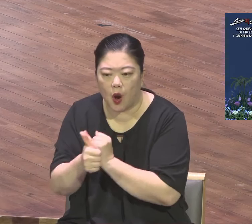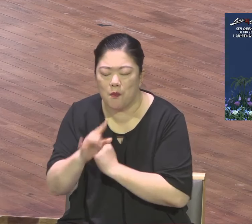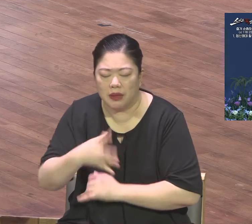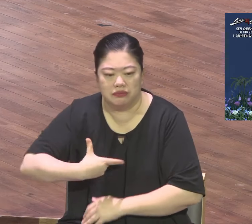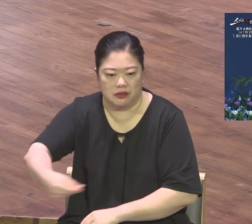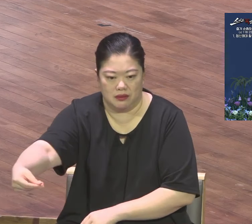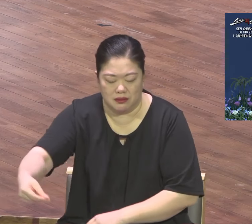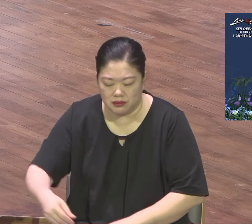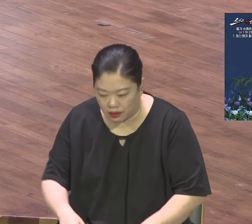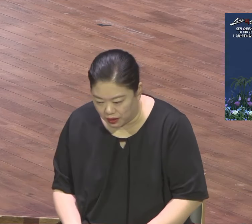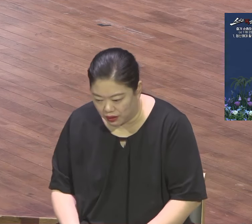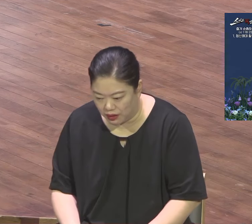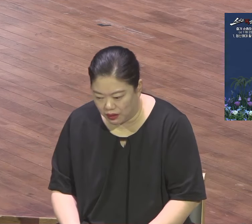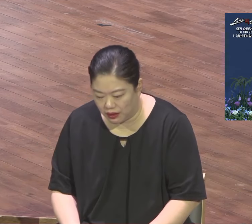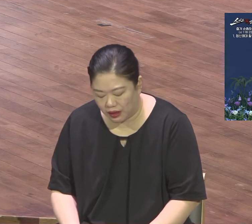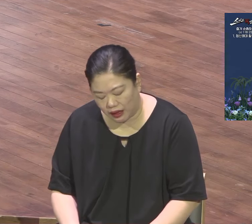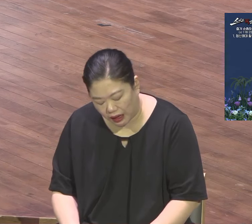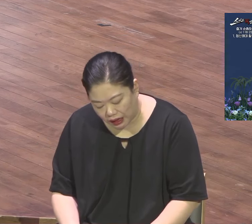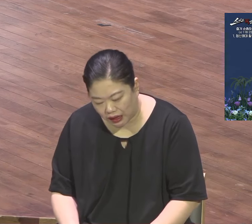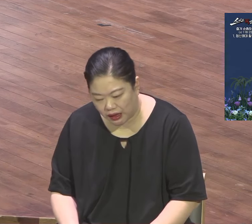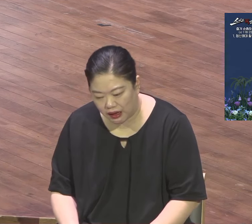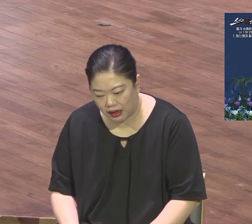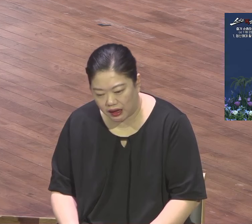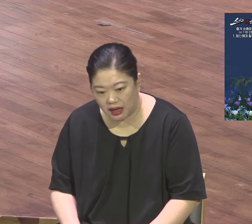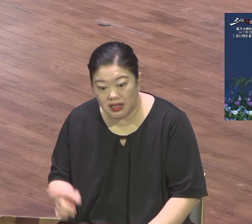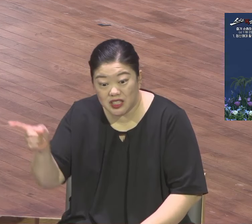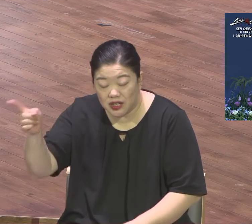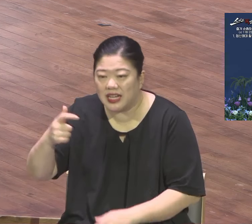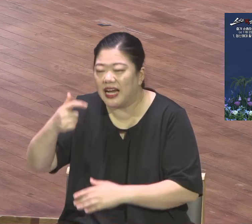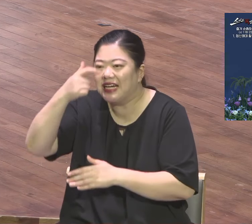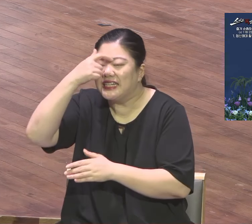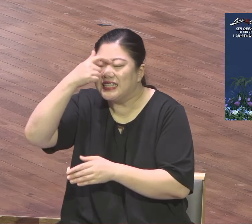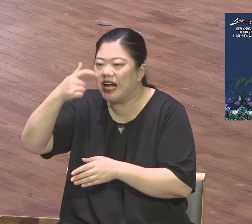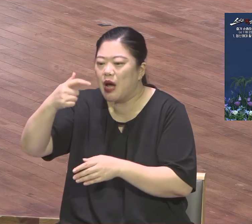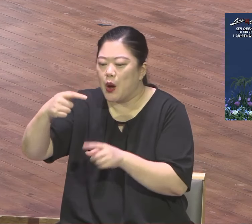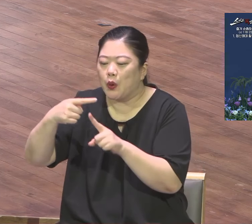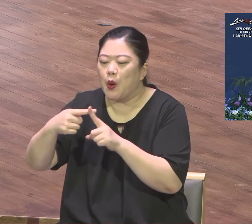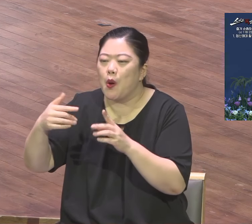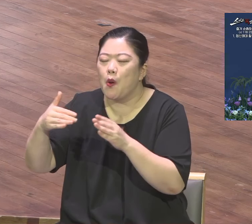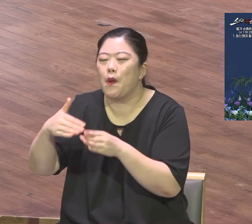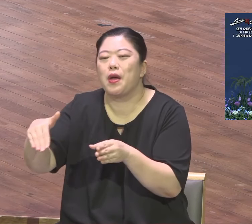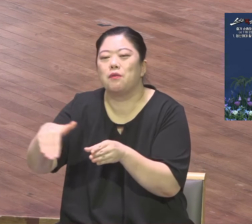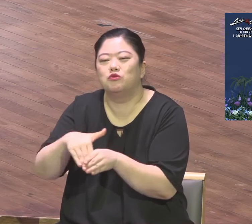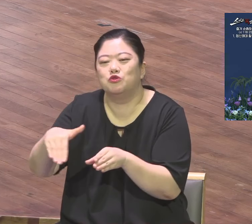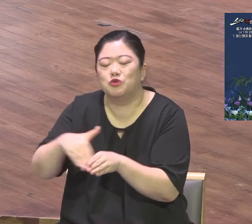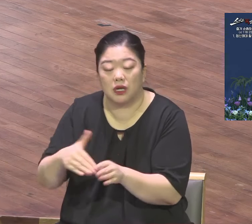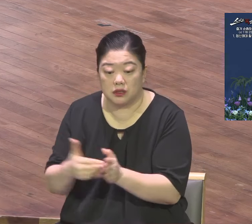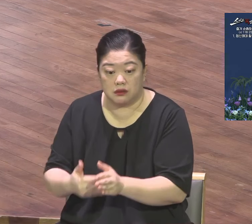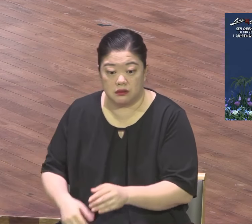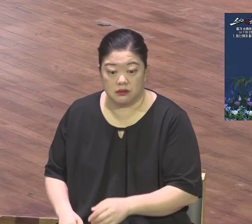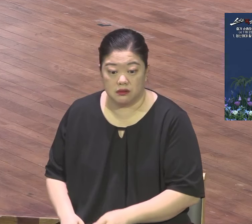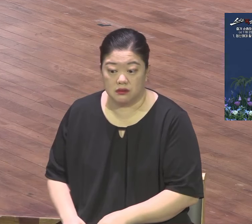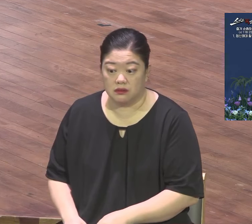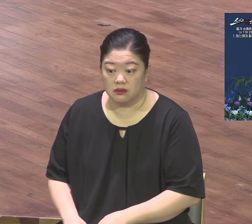기독교 문화죠. 기독교 문화. 문화죠. 기독교 문화. 2000년대였으니까 문화로 남아요.